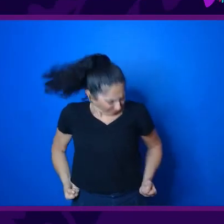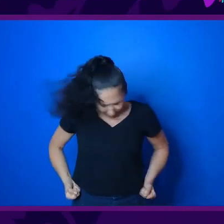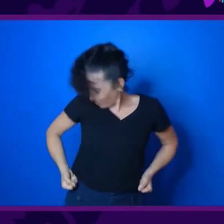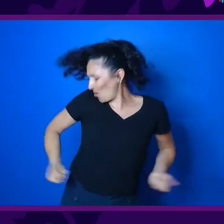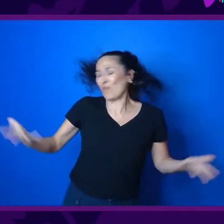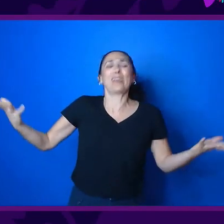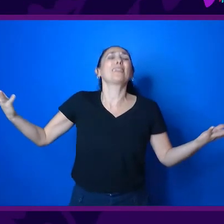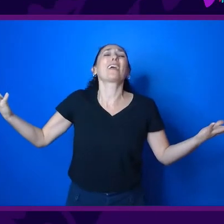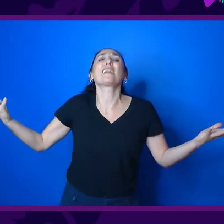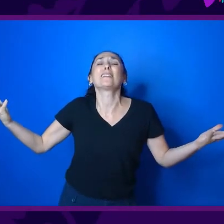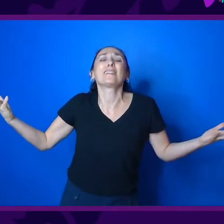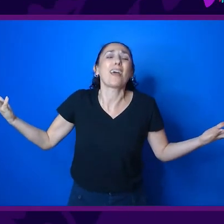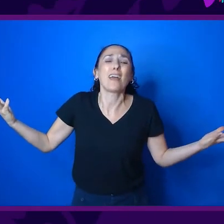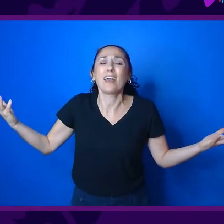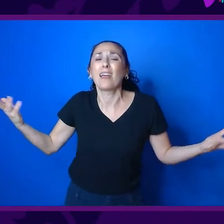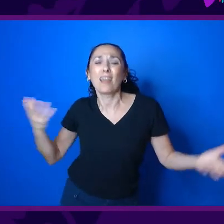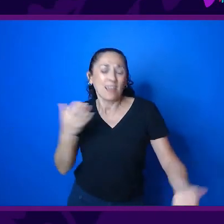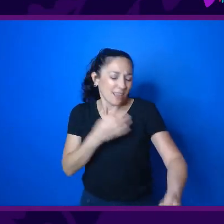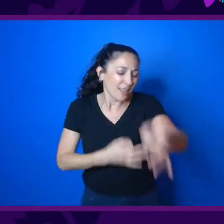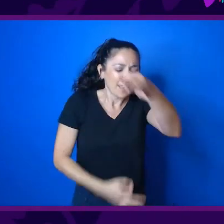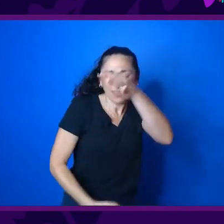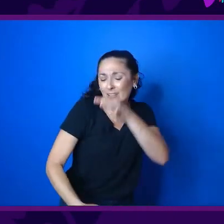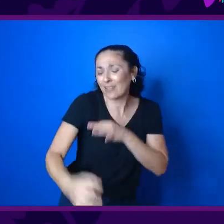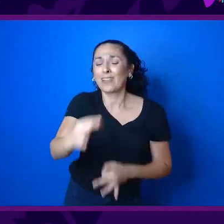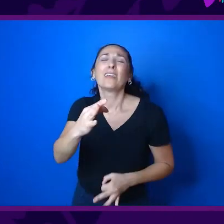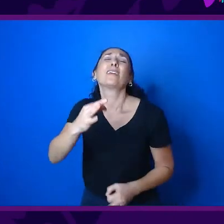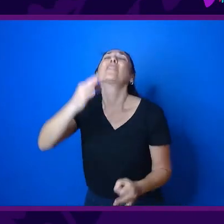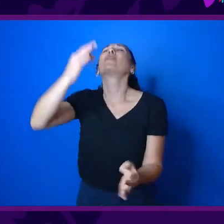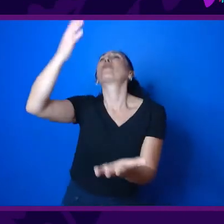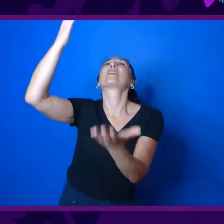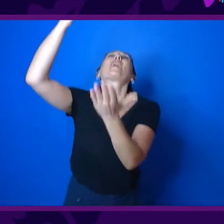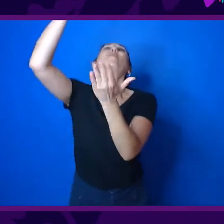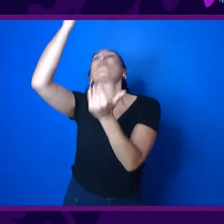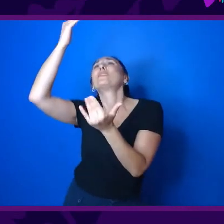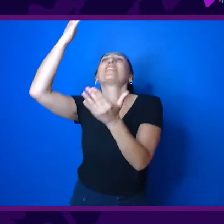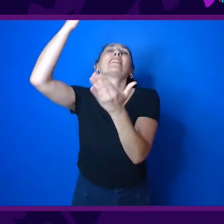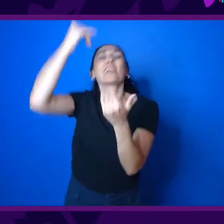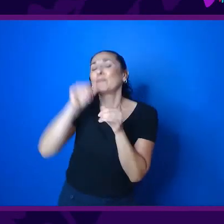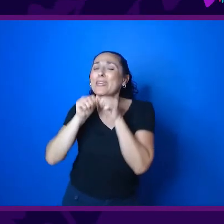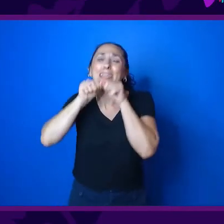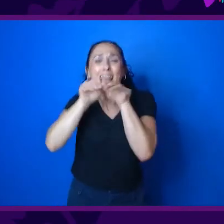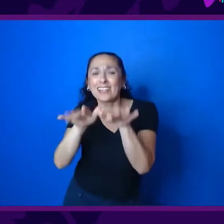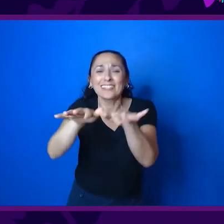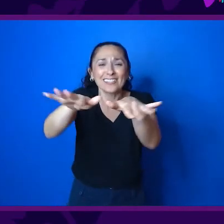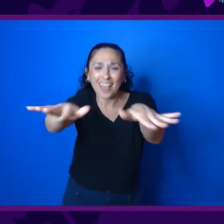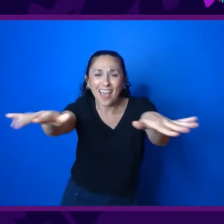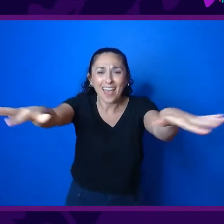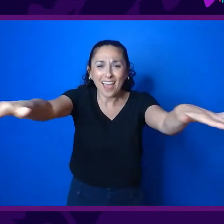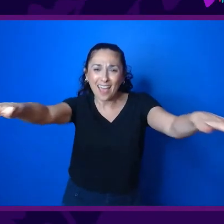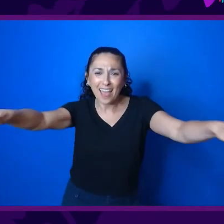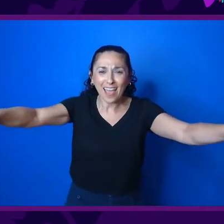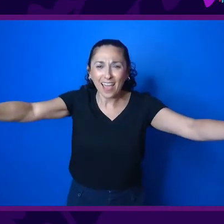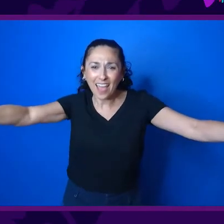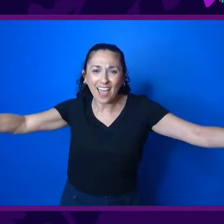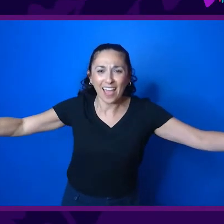me alcanza. No me alcanza. Lo que abunda es la esperanza.